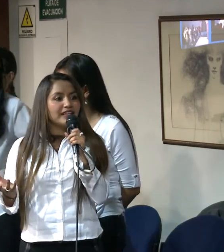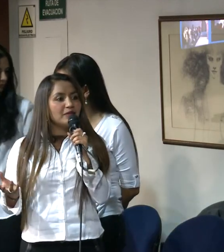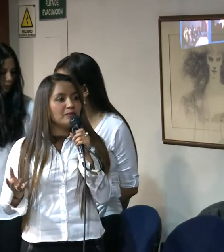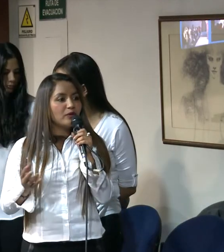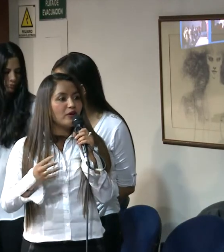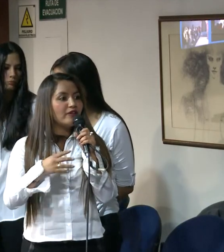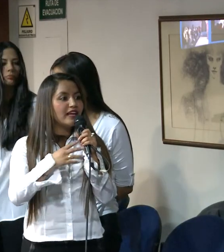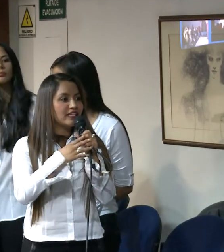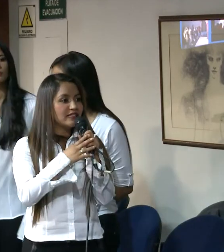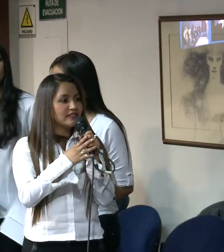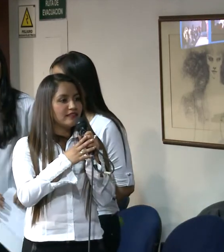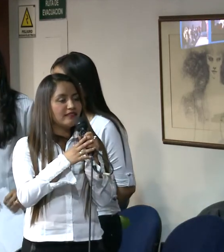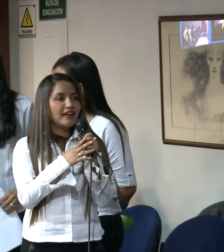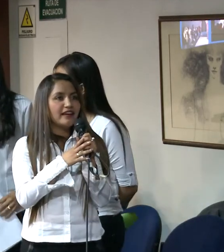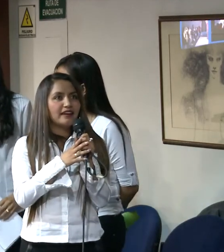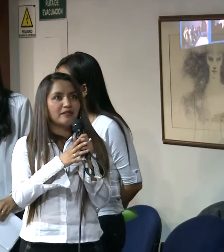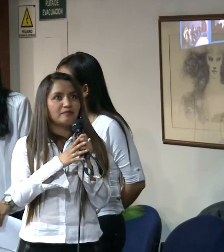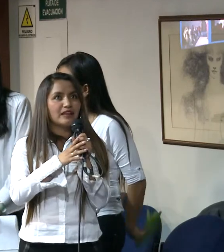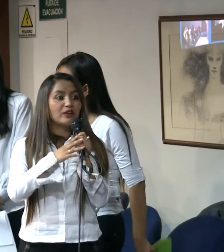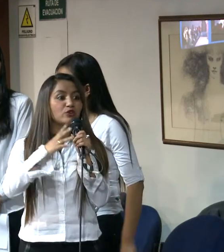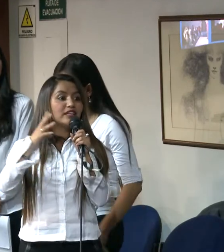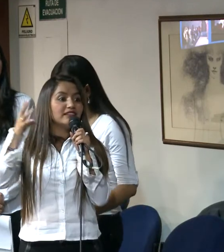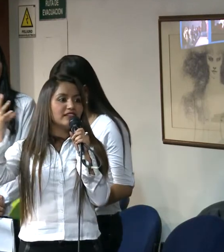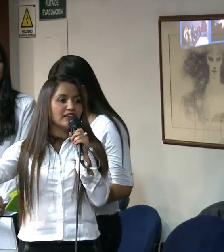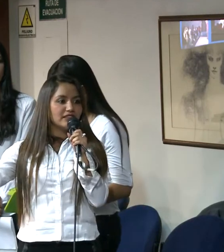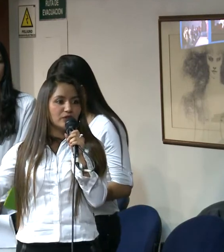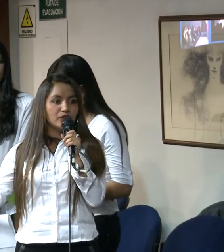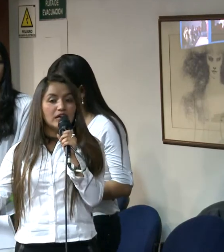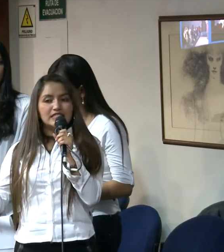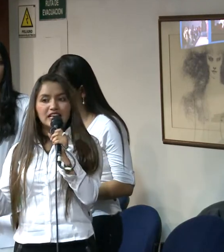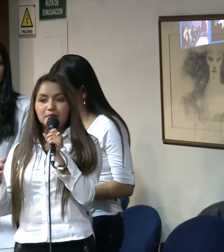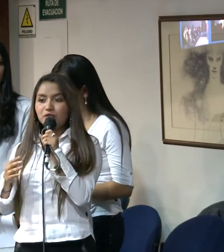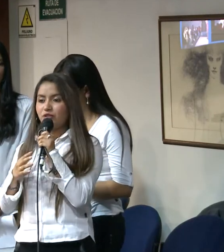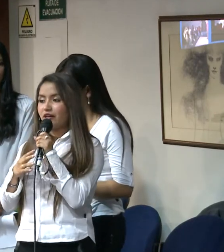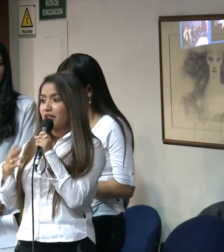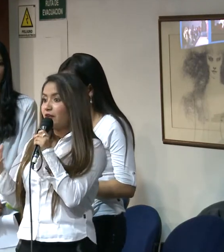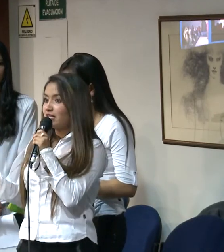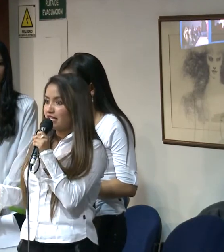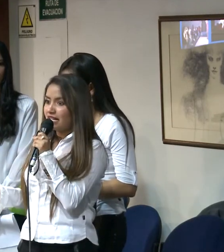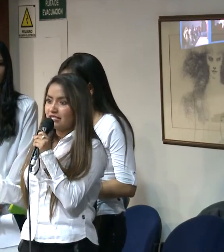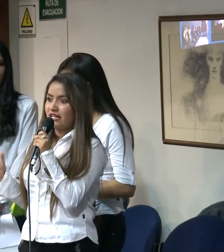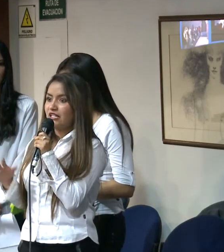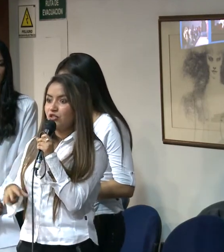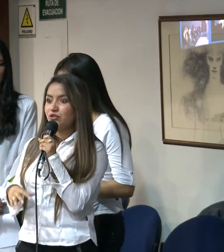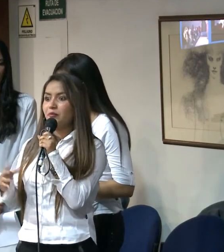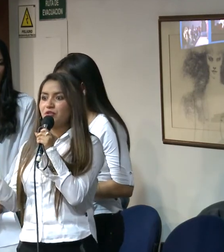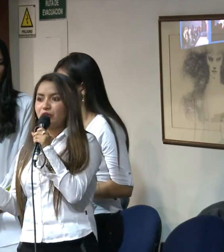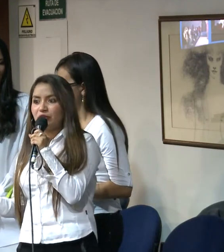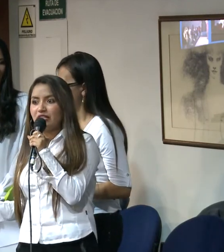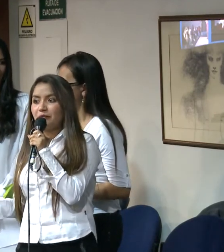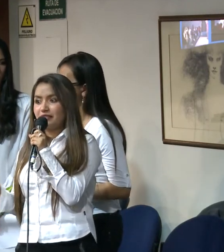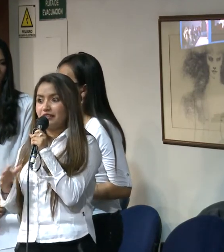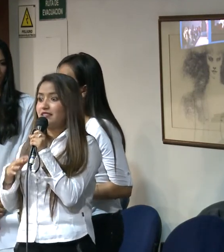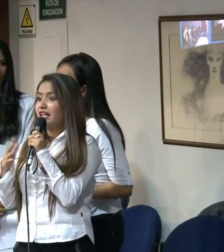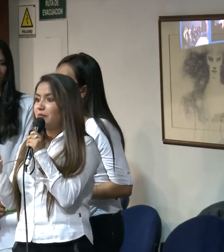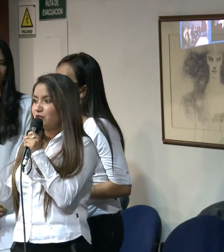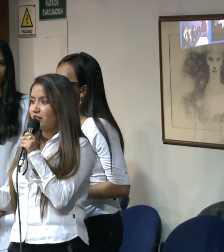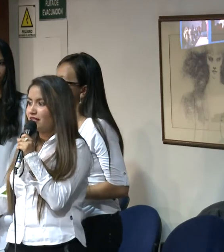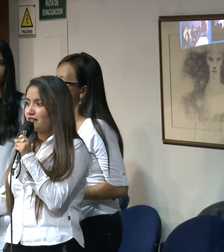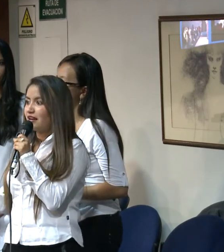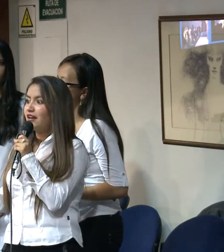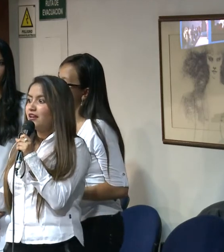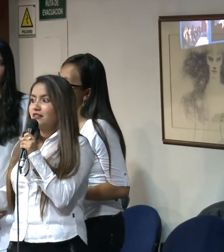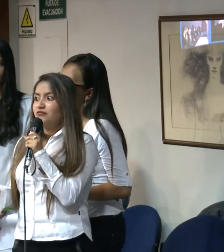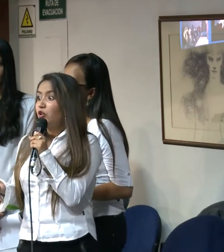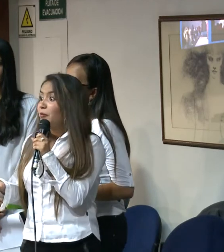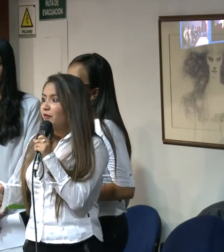¿yo para qué me pongo a hablarles de algo tan técnico si la persona que va a llegar, sea niño, sea persona con discapacidad, sea la persona